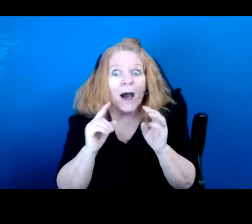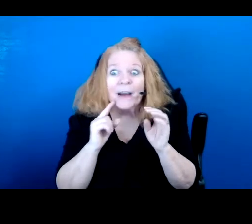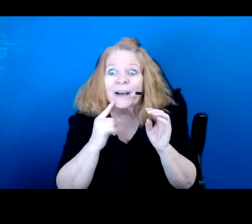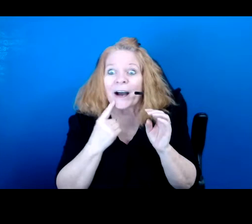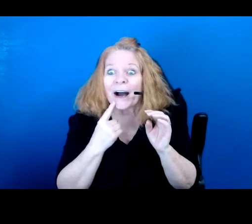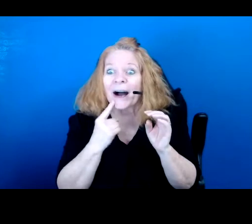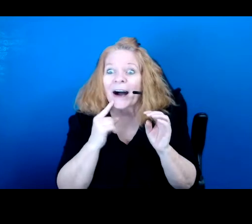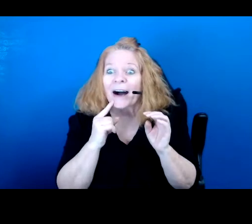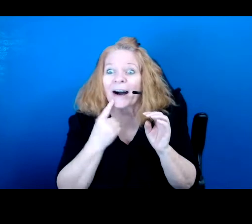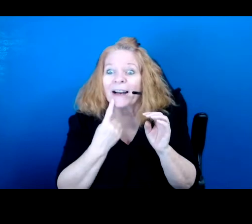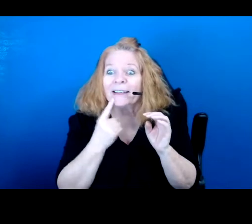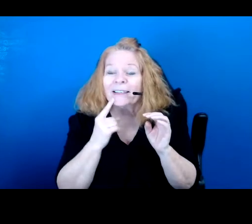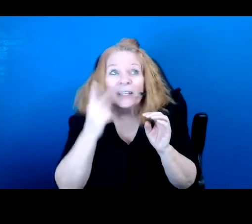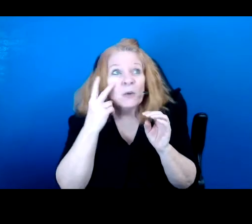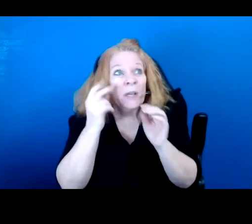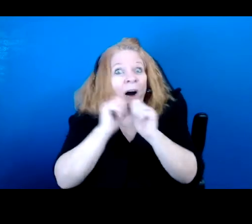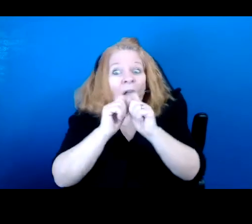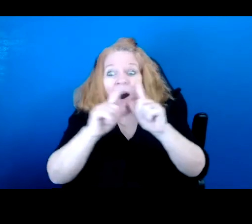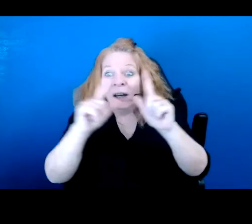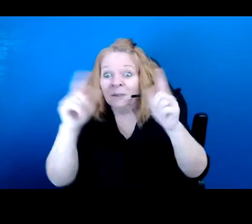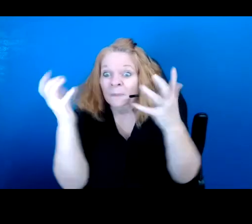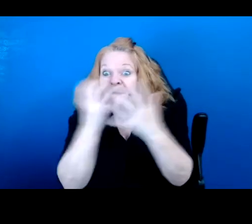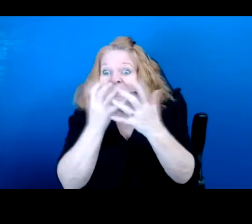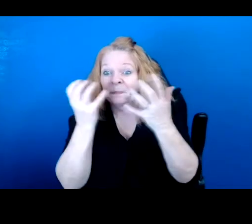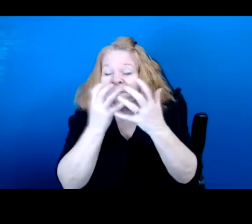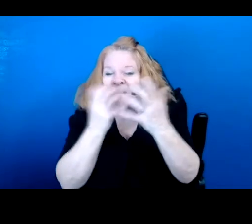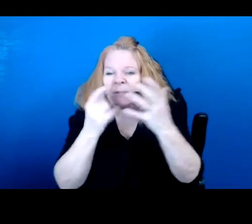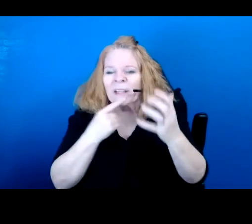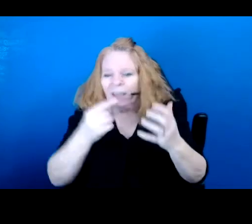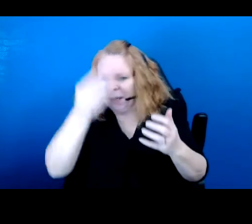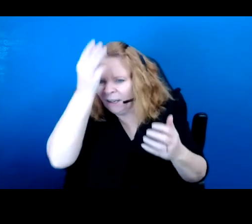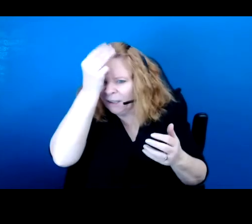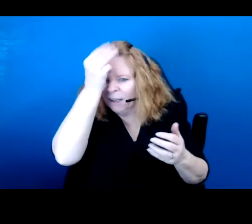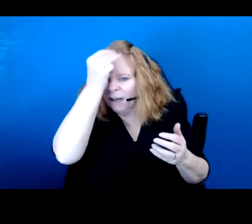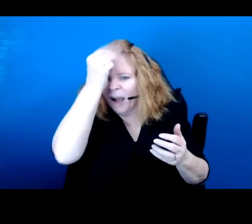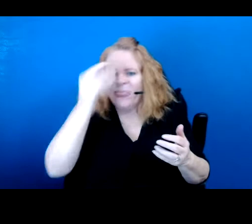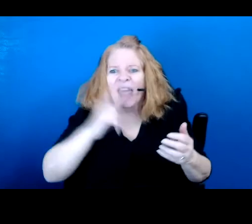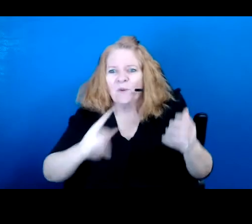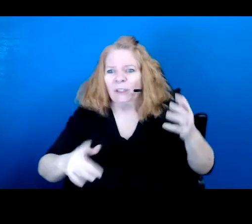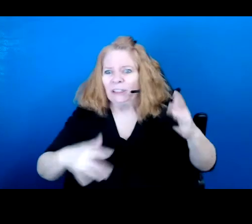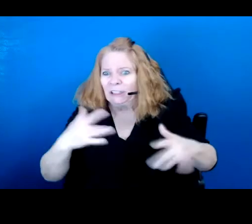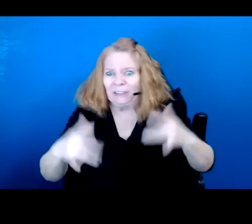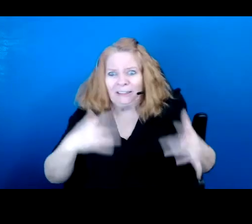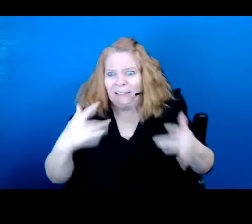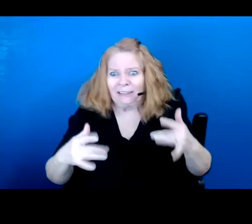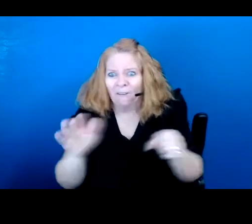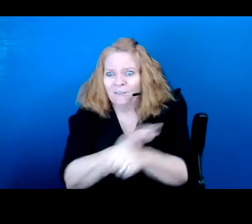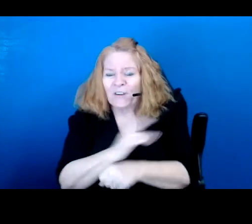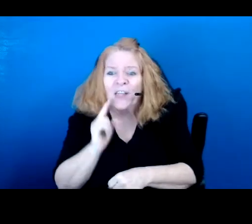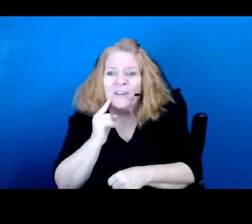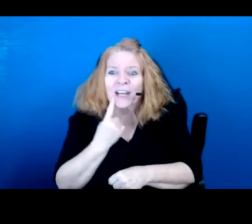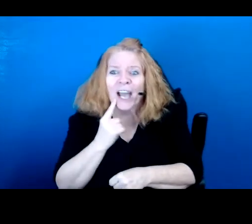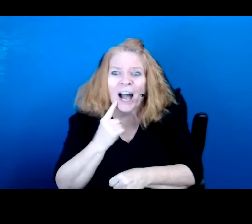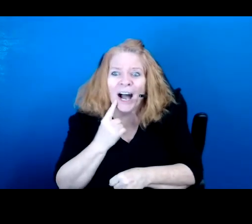mira todos los dulces dentro de tu tienda y shell marvin se queda